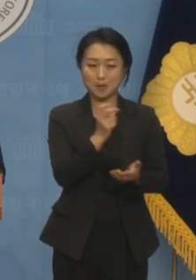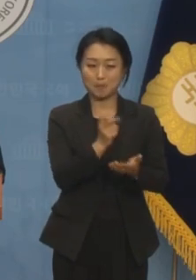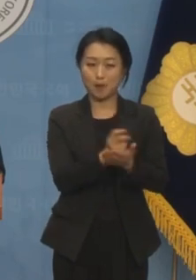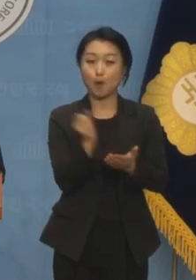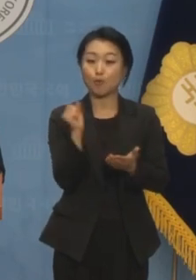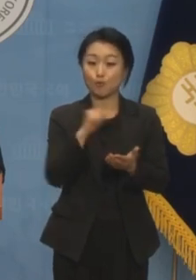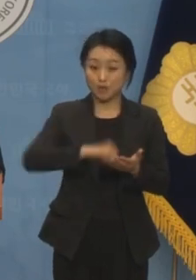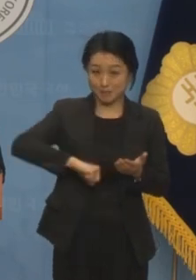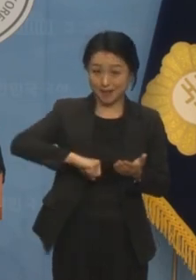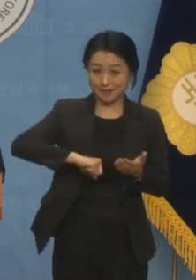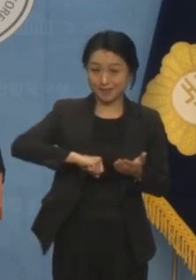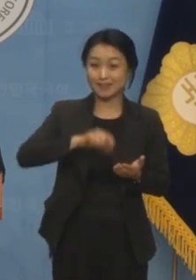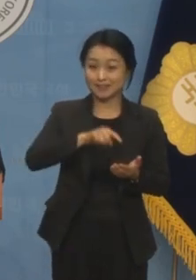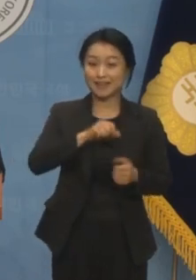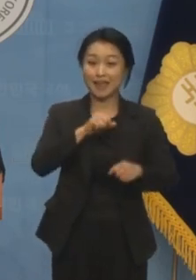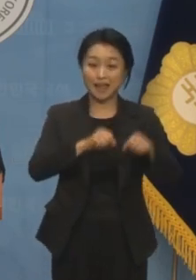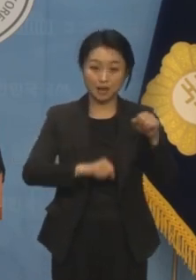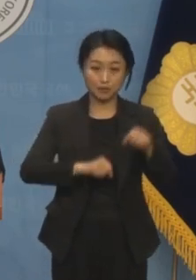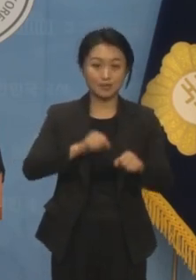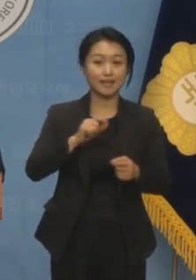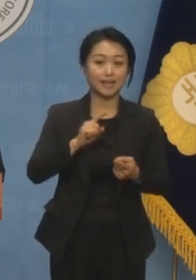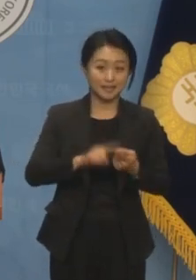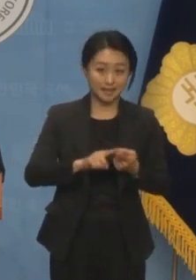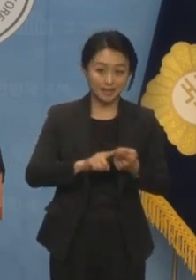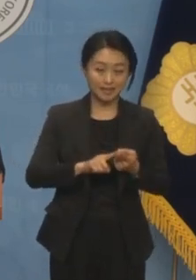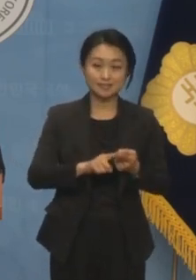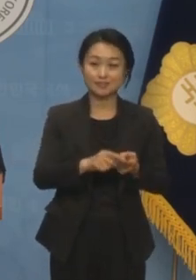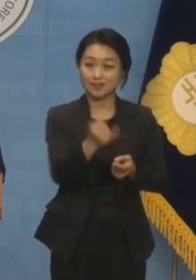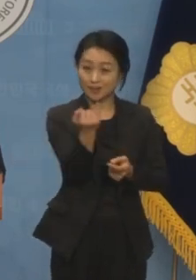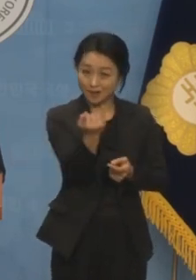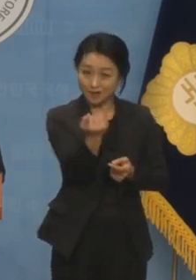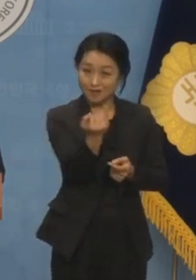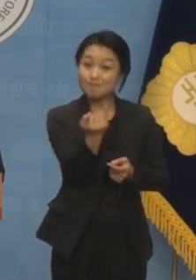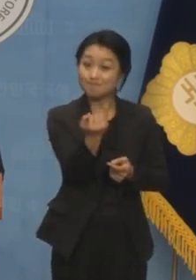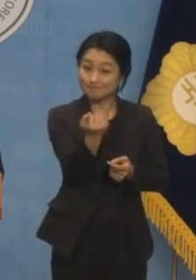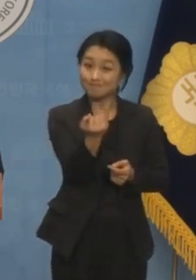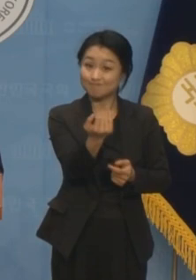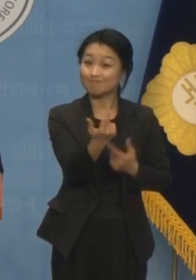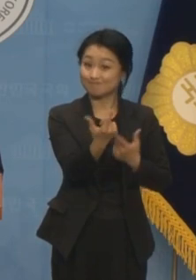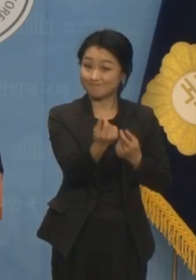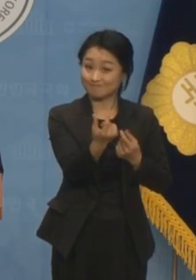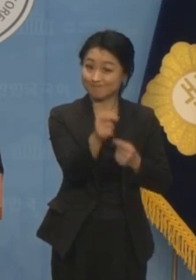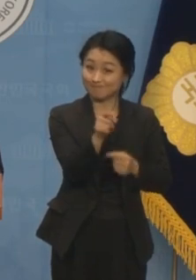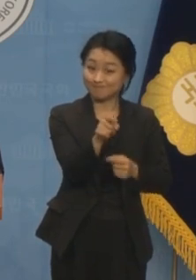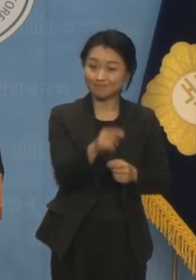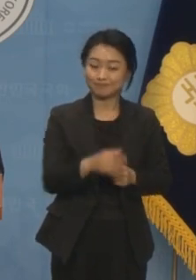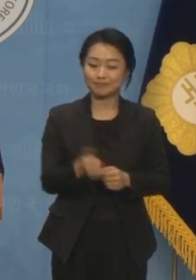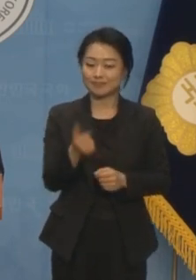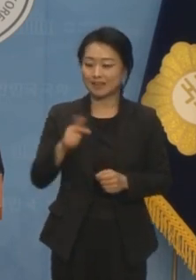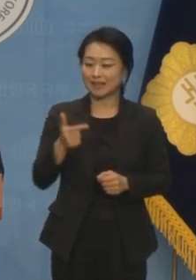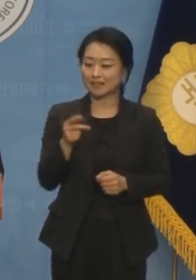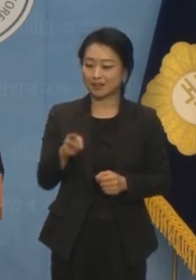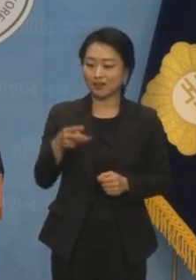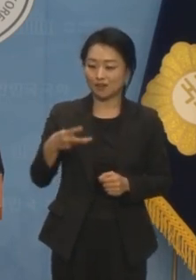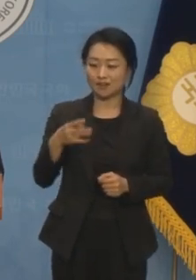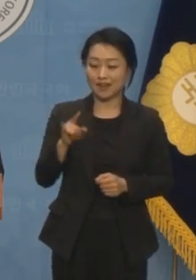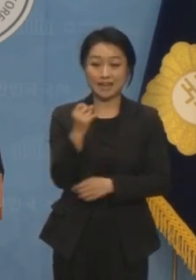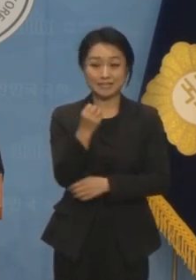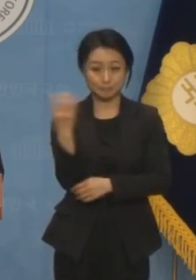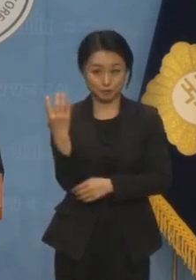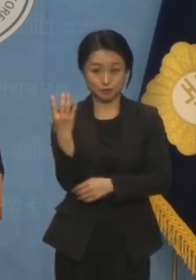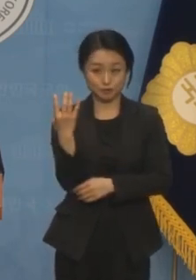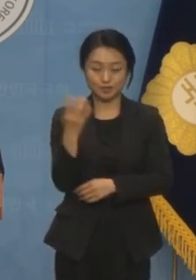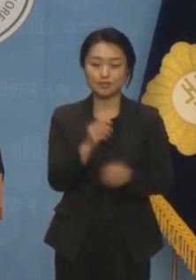판단한 행위를 김 여사도 동일하게 했기 때문입니다. 한겨레는 오늘 도이치모터스 주가